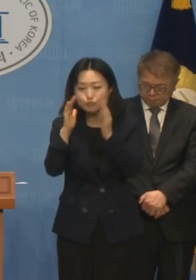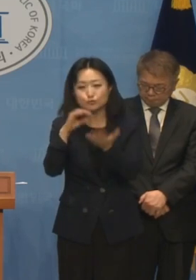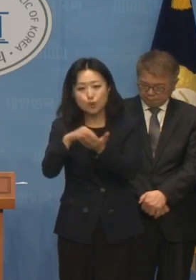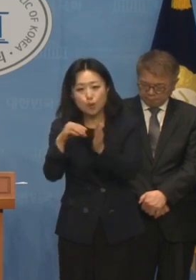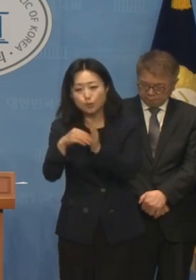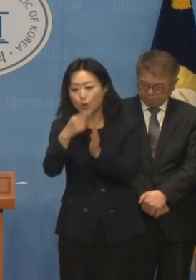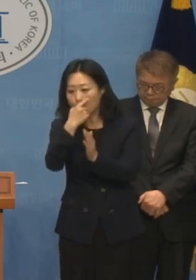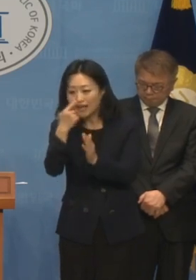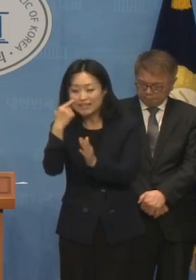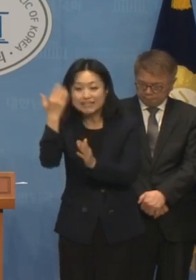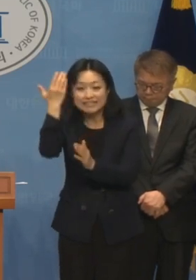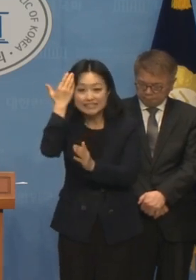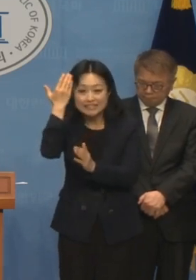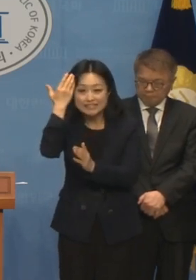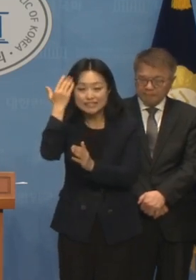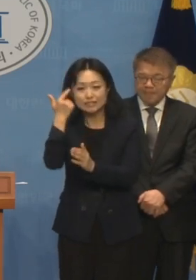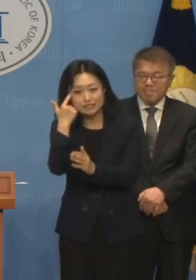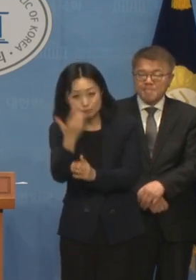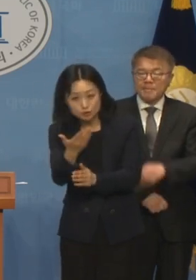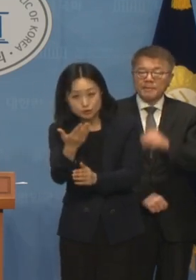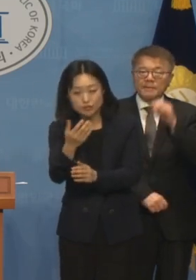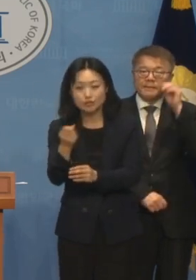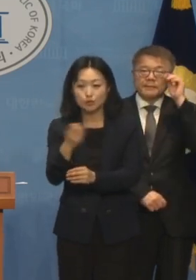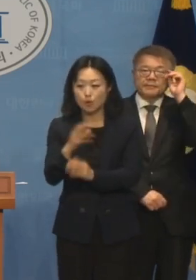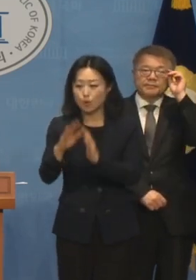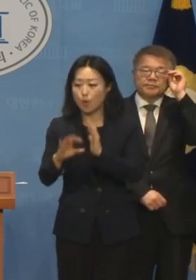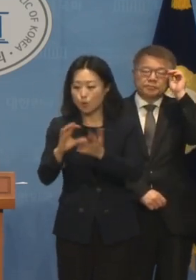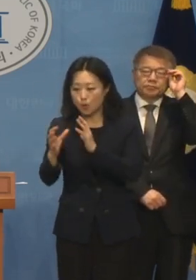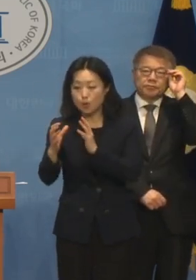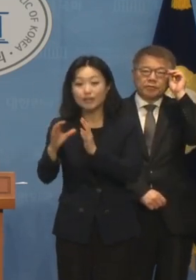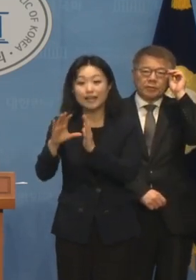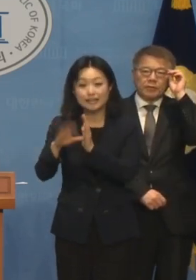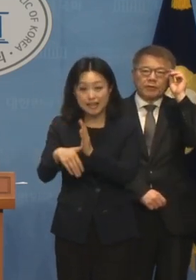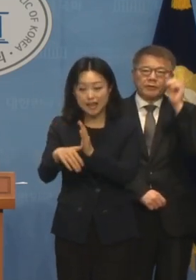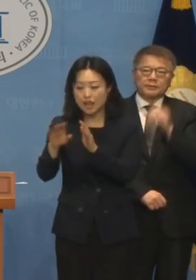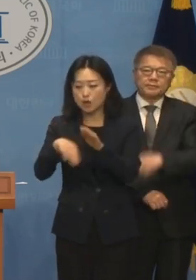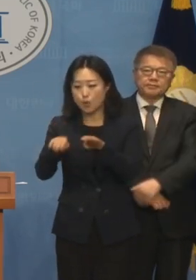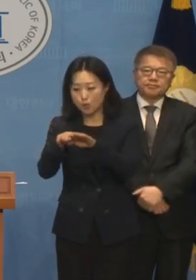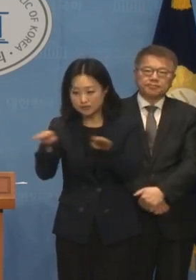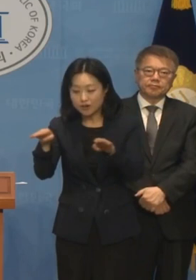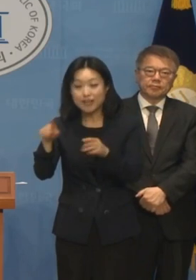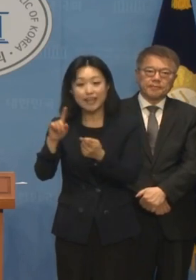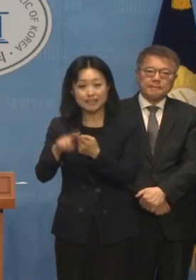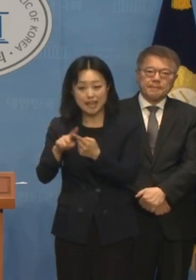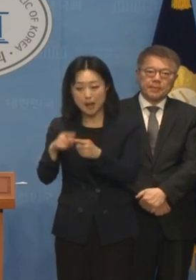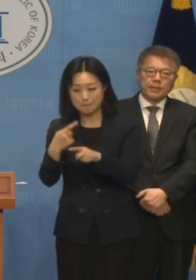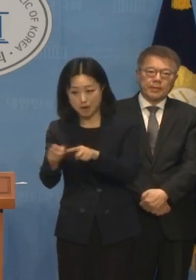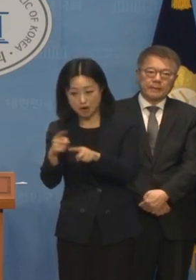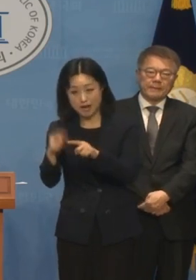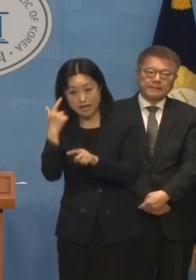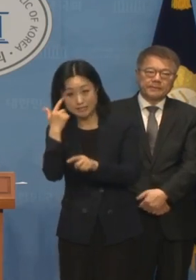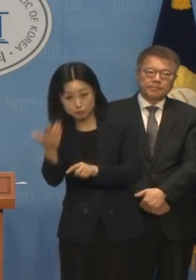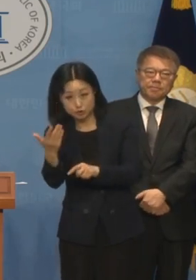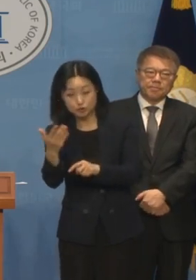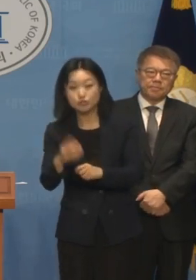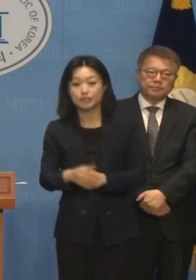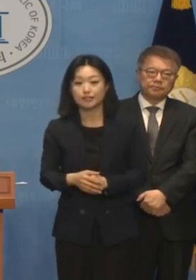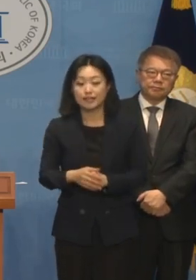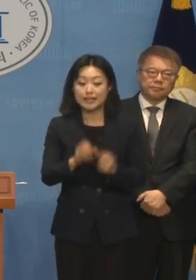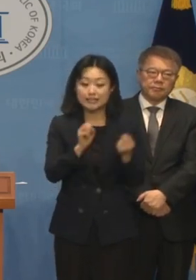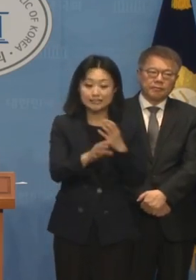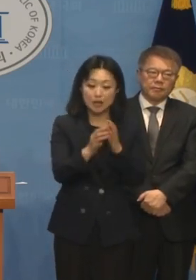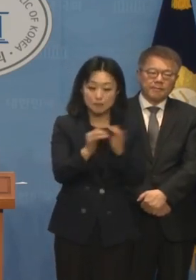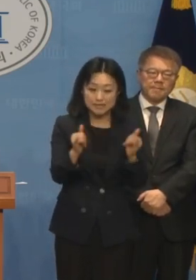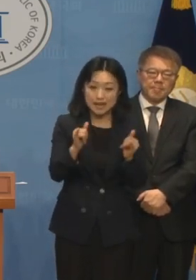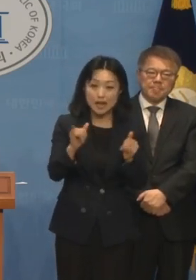위한 지식 측정 문항, 공론화 과정 공정성과 수용성에 대한 평가 문항,